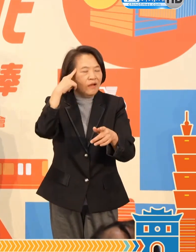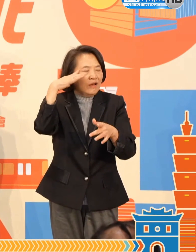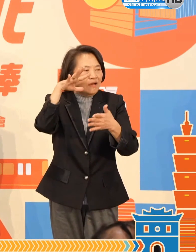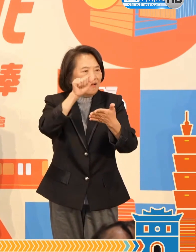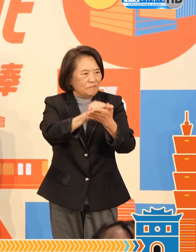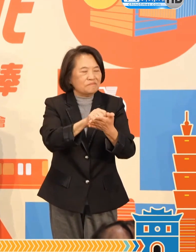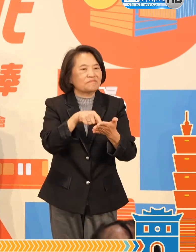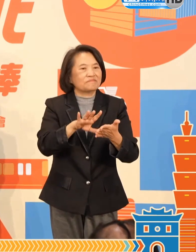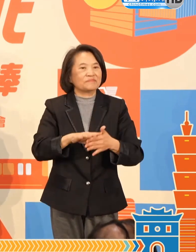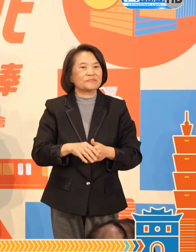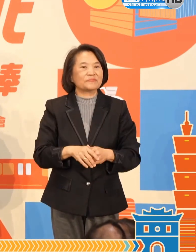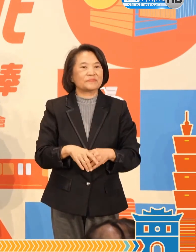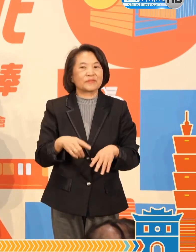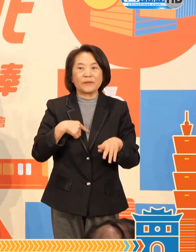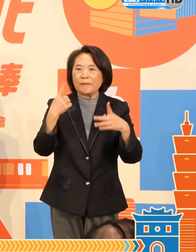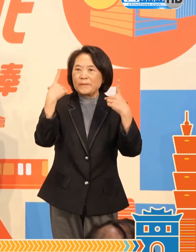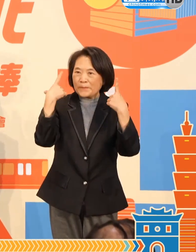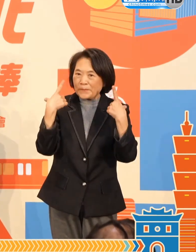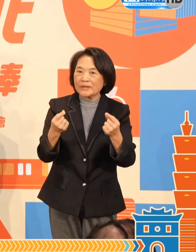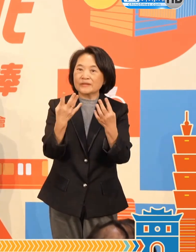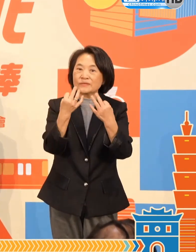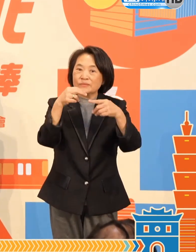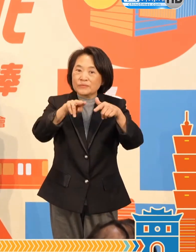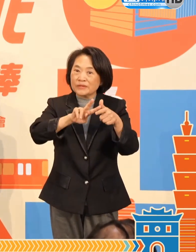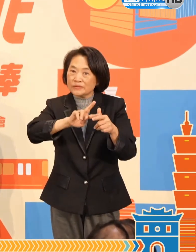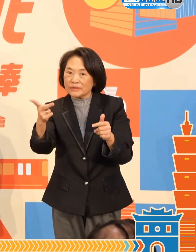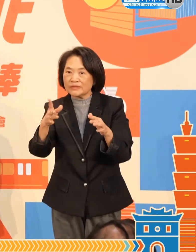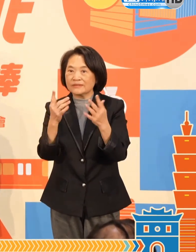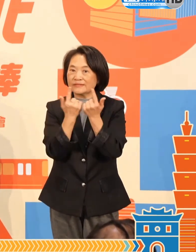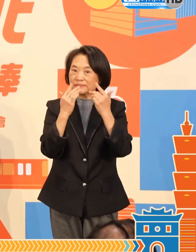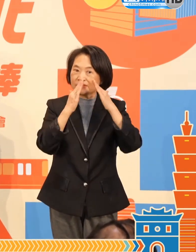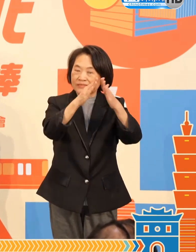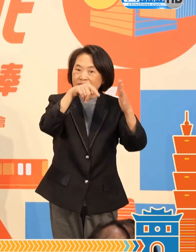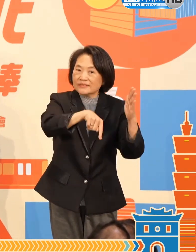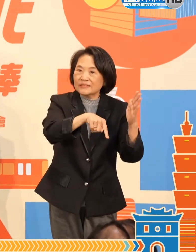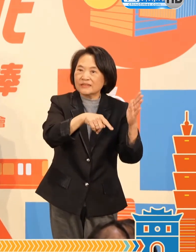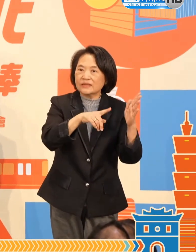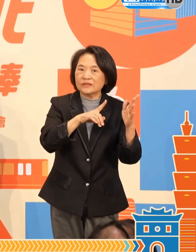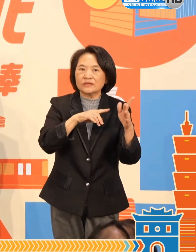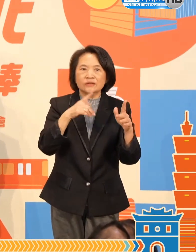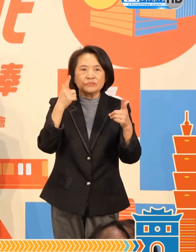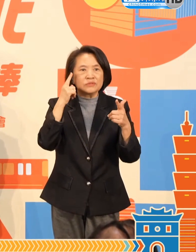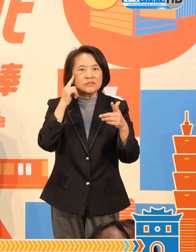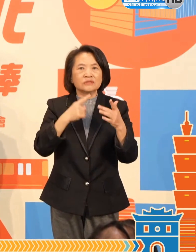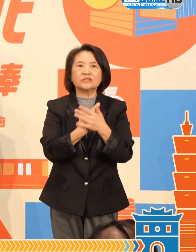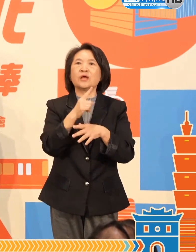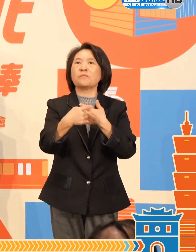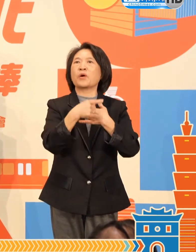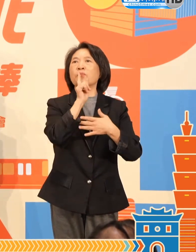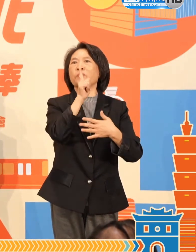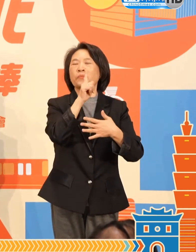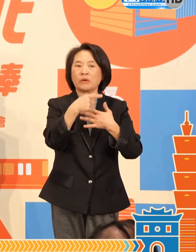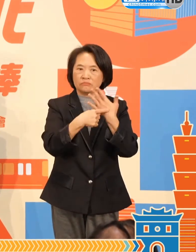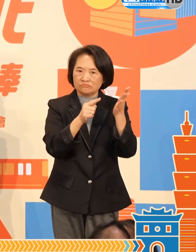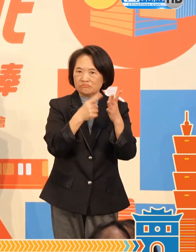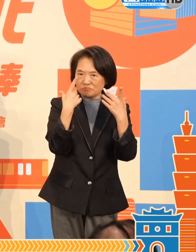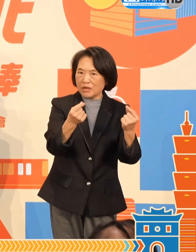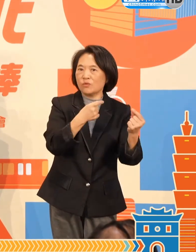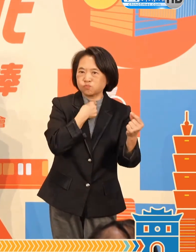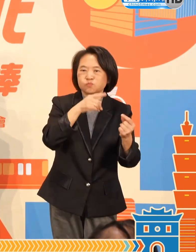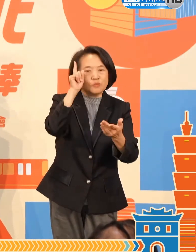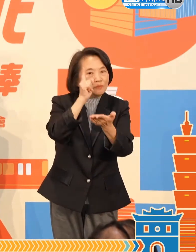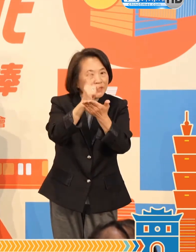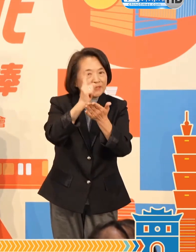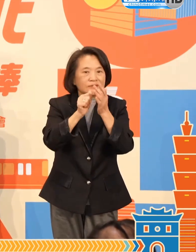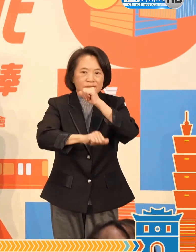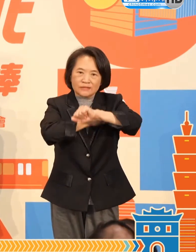到，原来数位转型在台北市它不是一个空洞的口号，而是落实在我们每天的